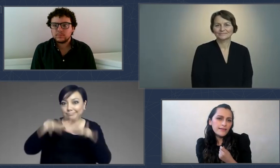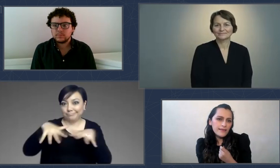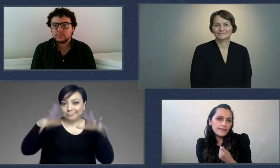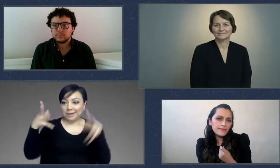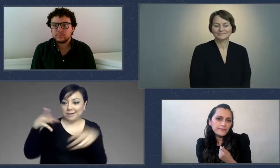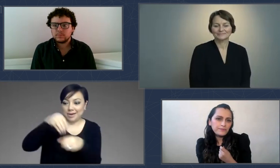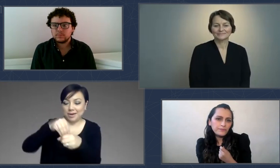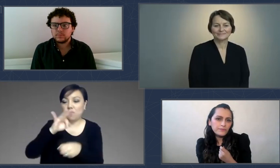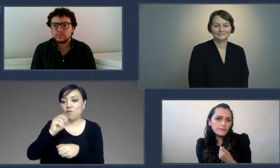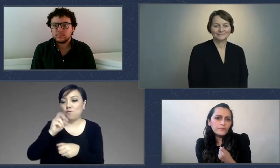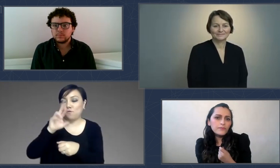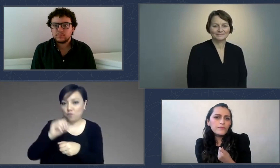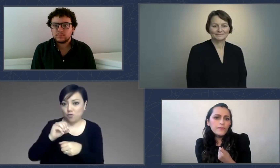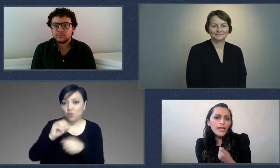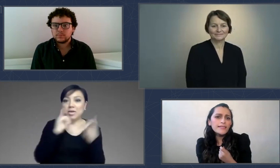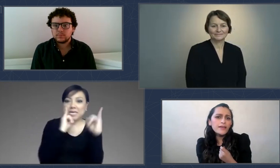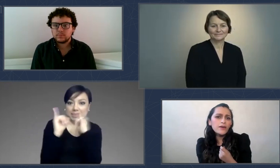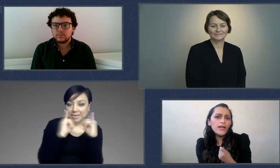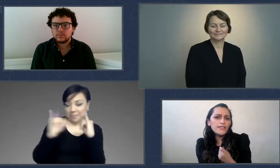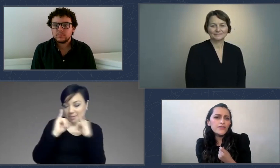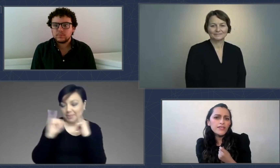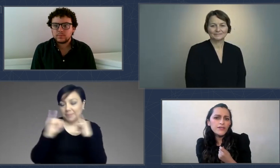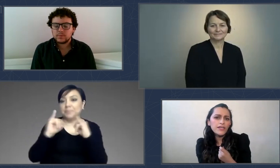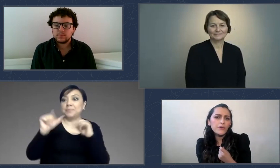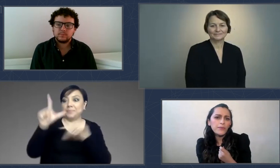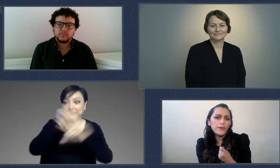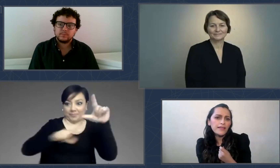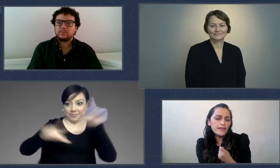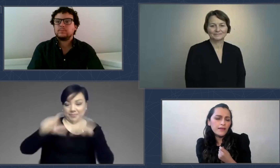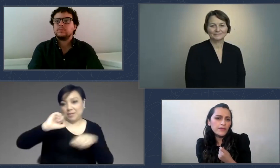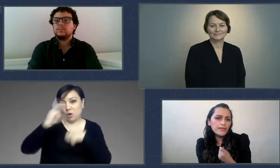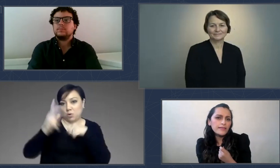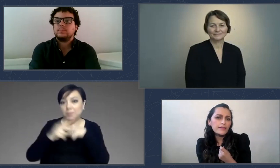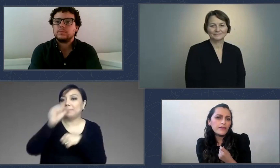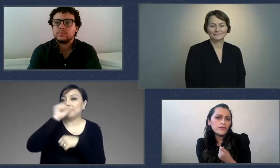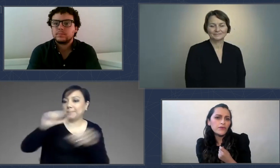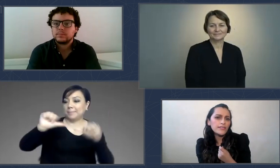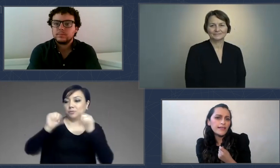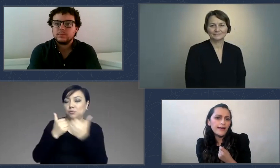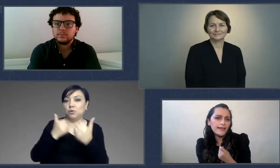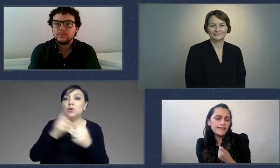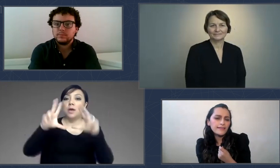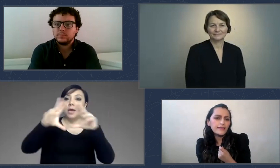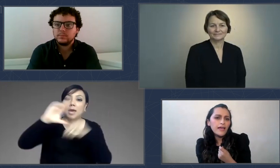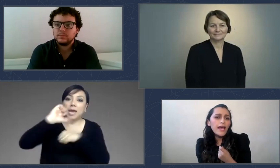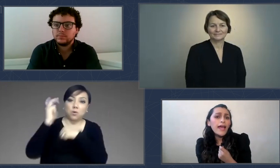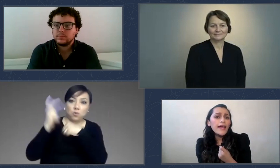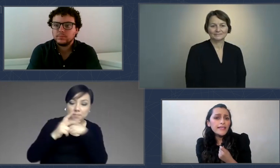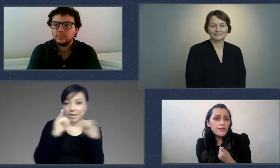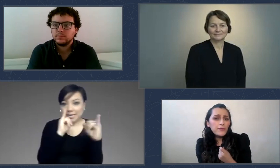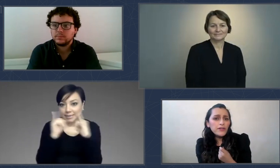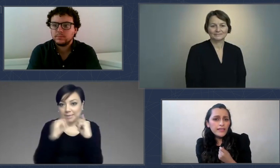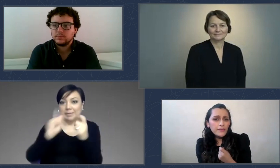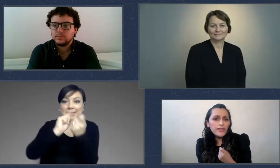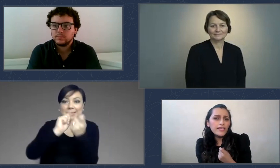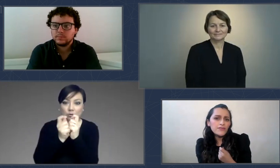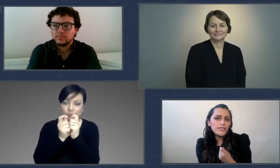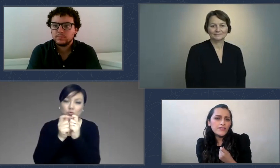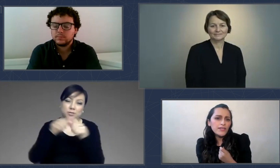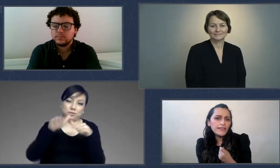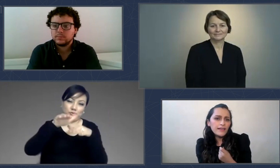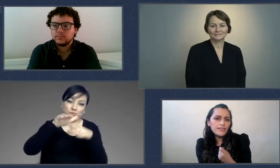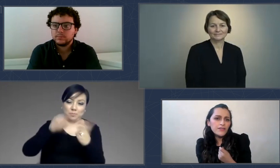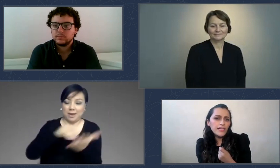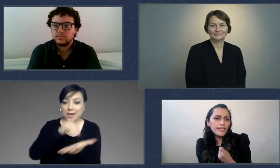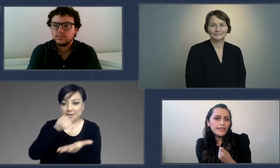de Señas, así como a la Asociación Europea de Intérpretes y Traductores Legales. Es miembro activo de la